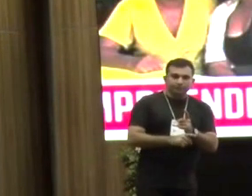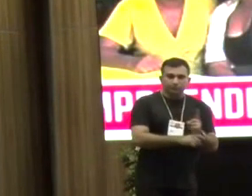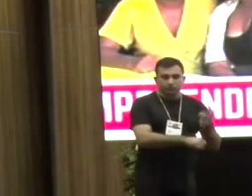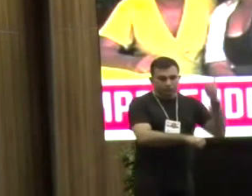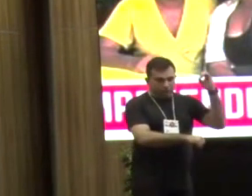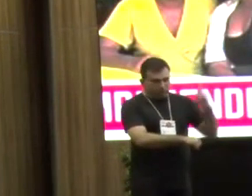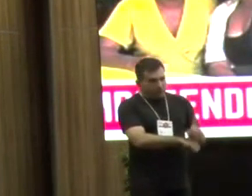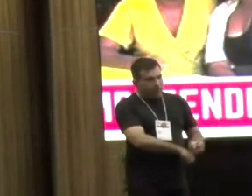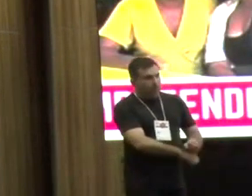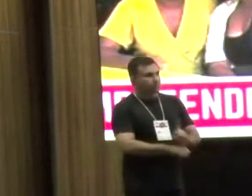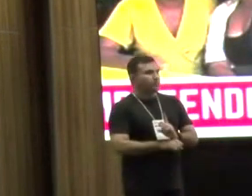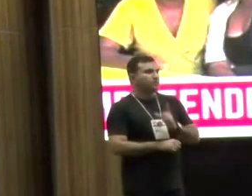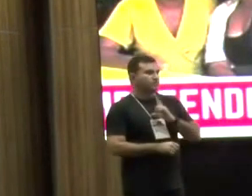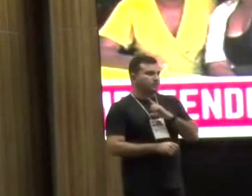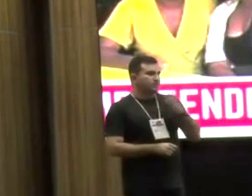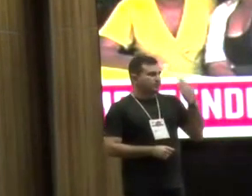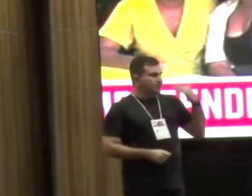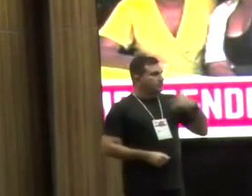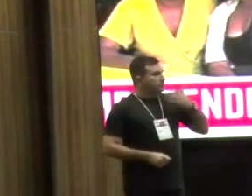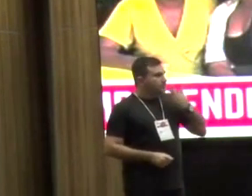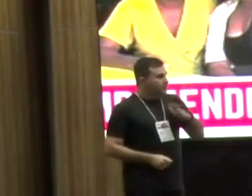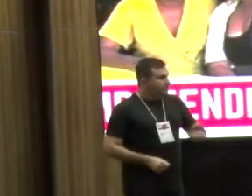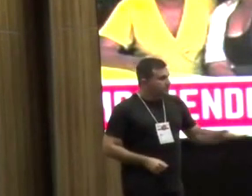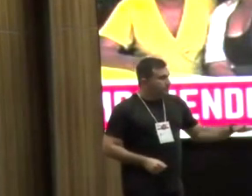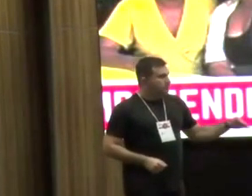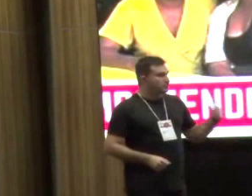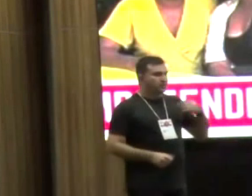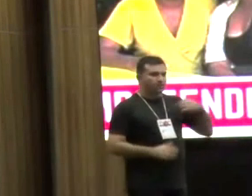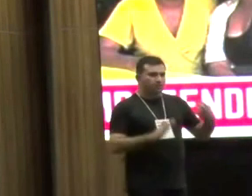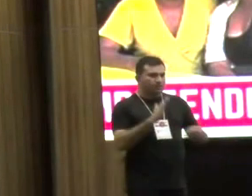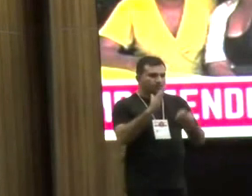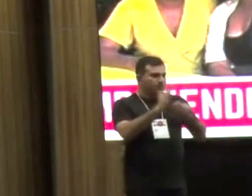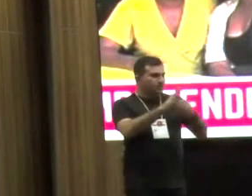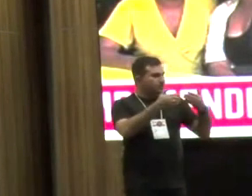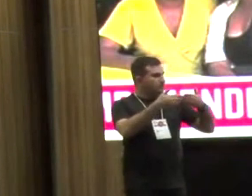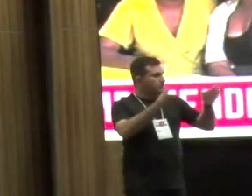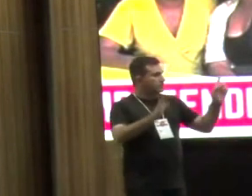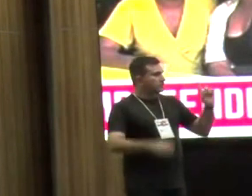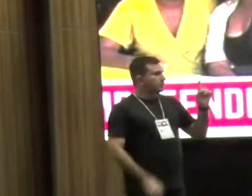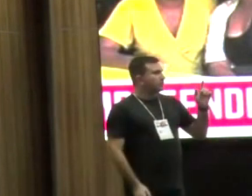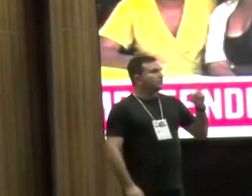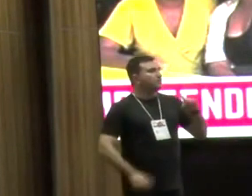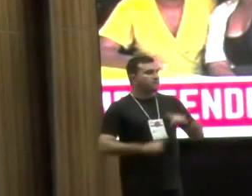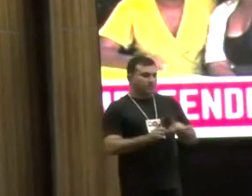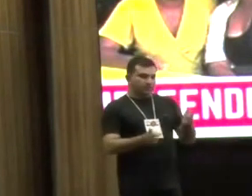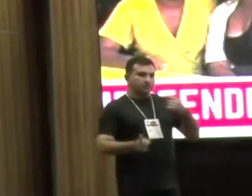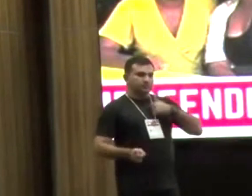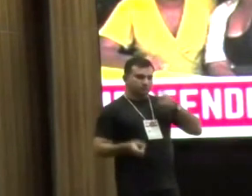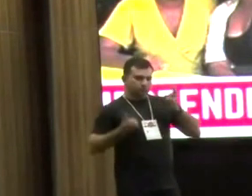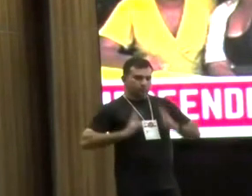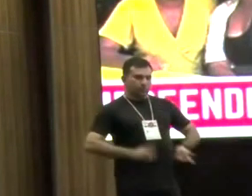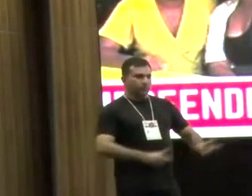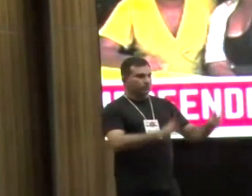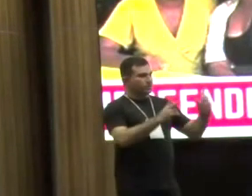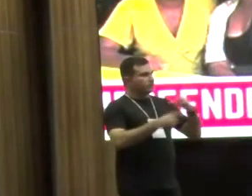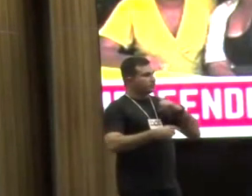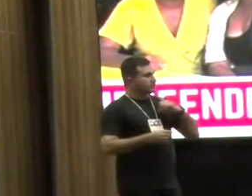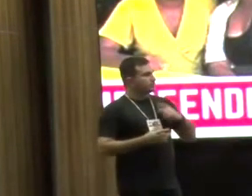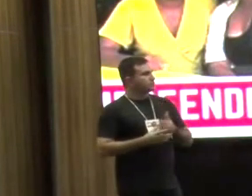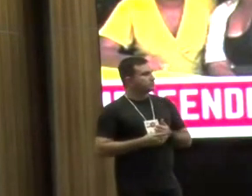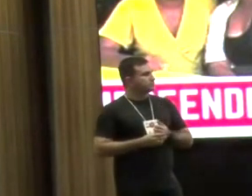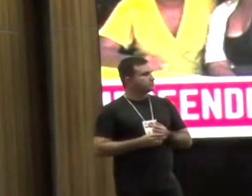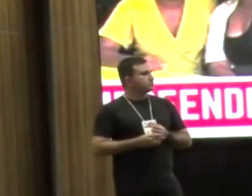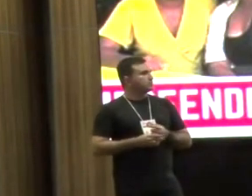que eu estudei quando eu era criança. Eu não abri empresa, mas eu empreendi. Então a gente